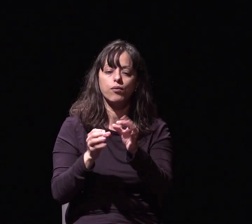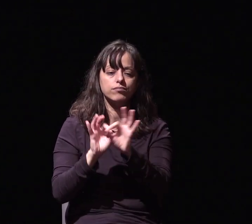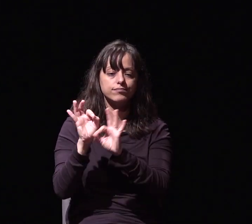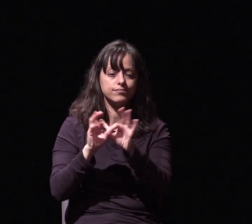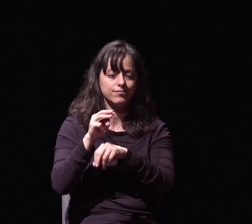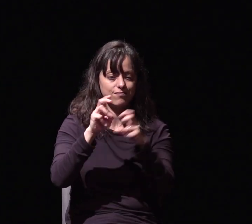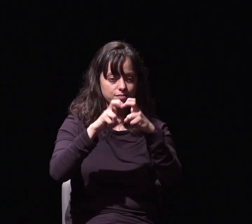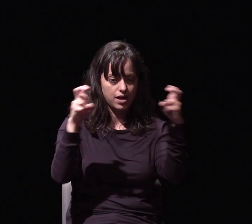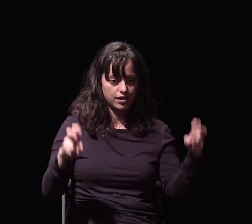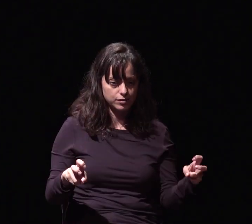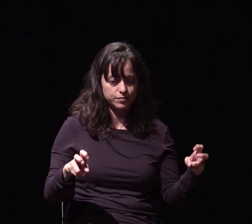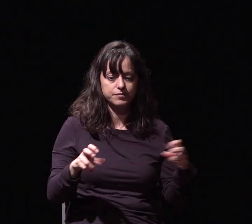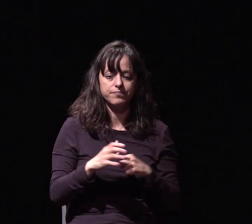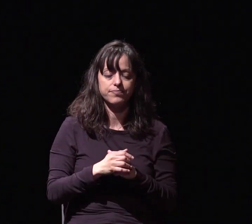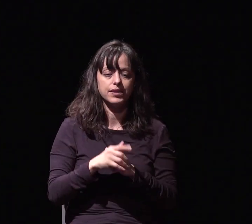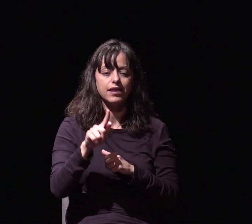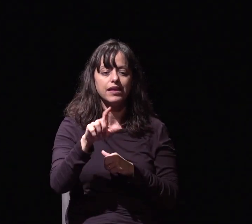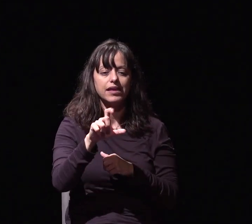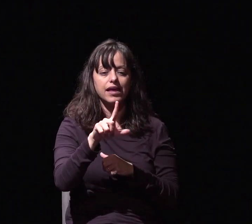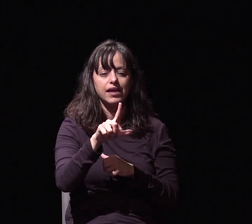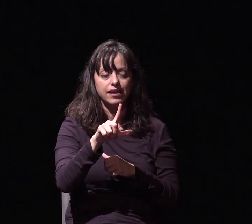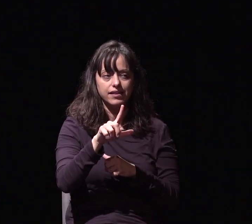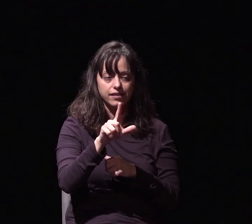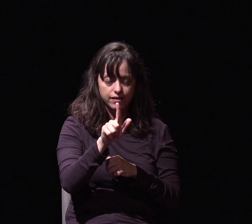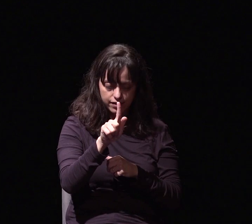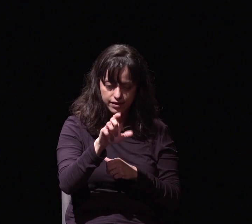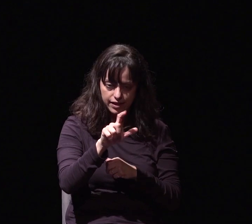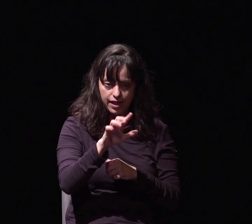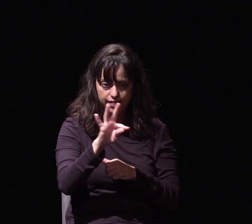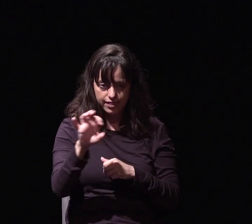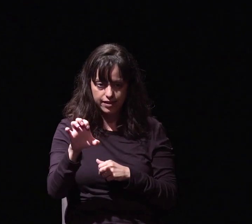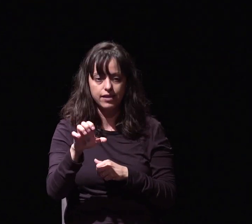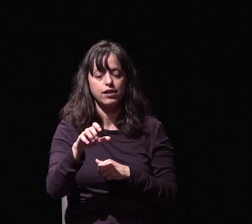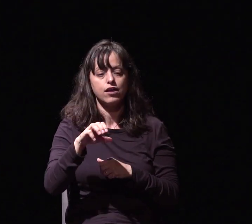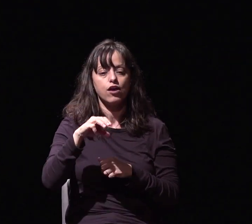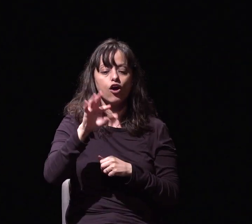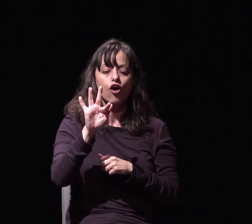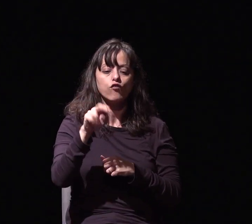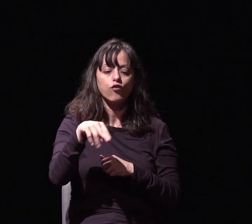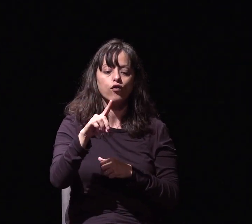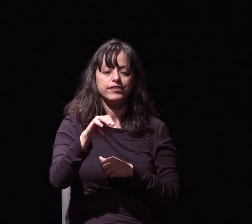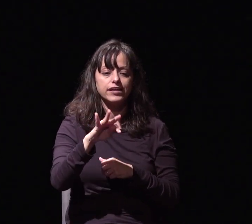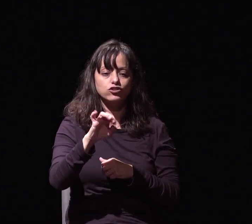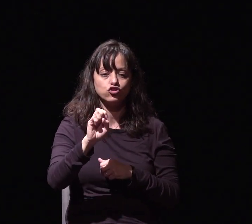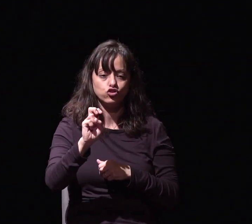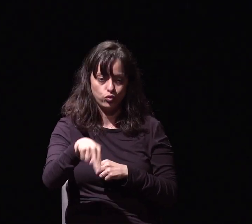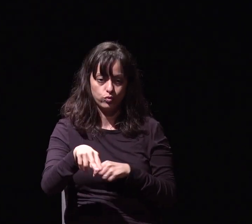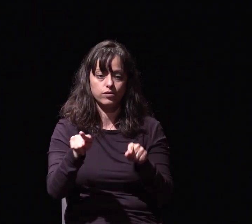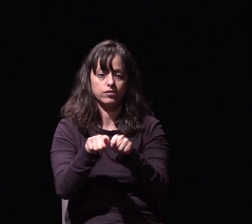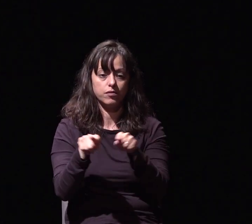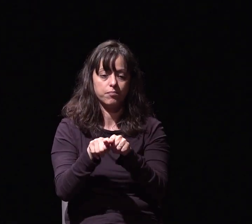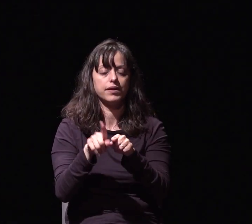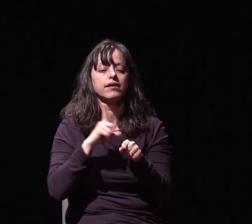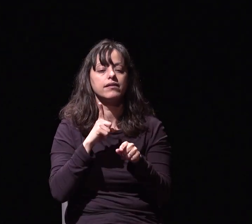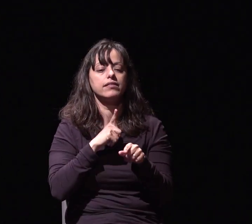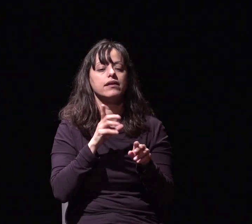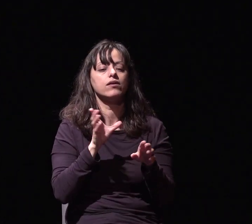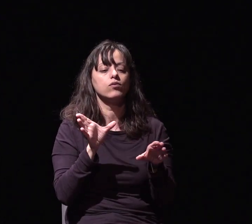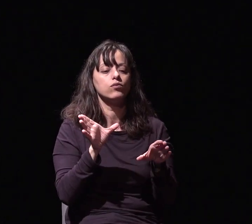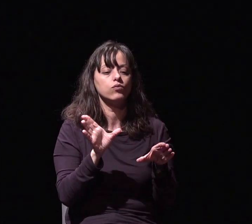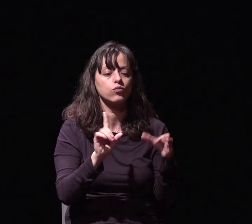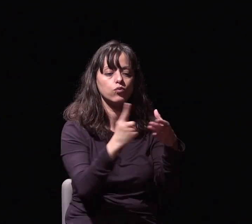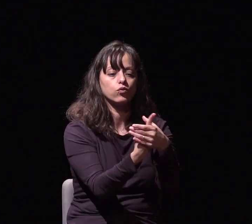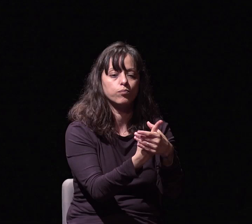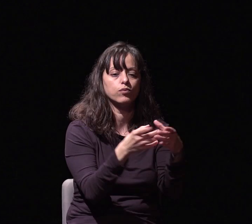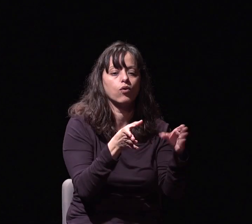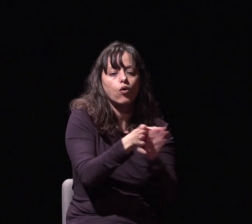no programa Keeping It Modern. Entre 2013 e 2017, foi conselheiro do CONDEFAT e do COMPRESP. É professor na